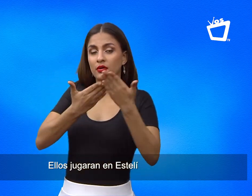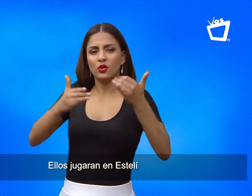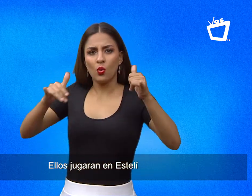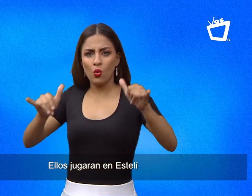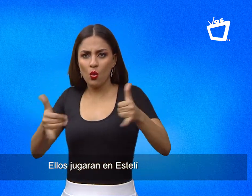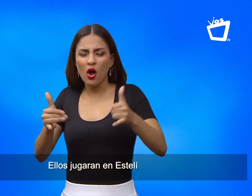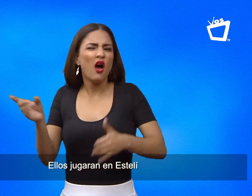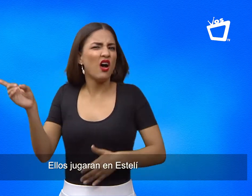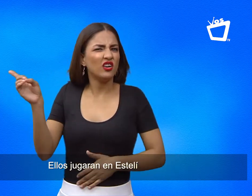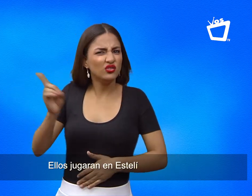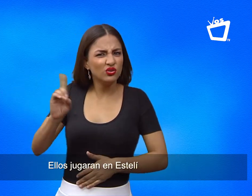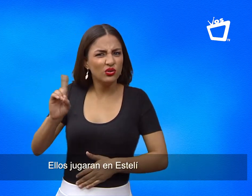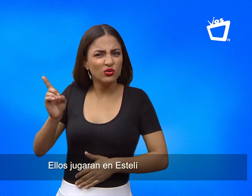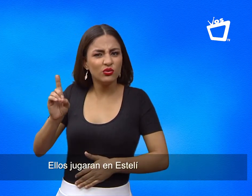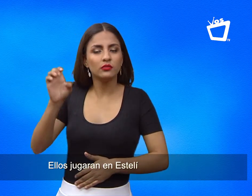Ellos jugarán en Estelí.